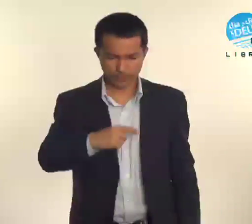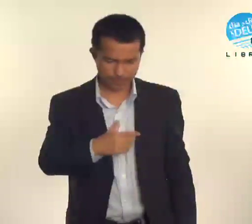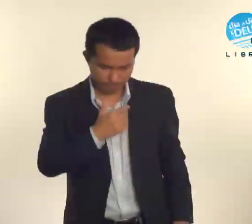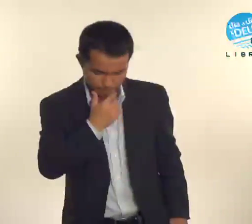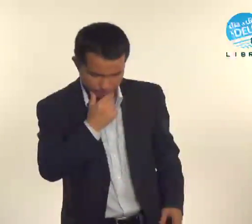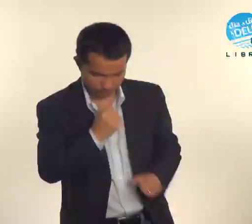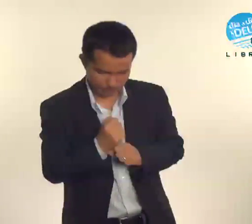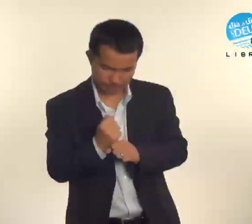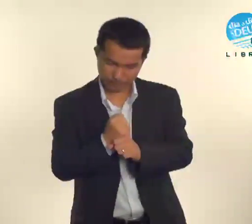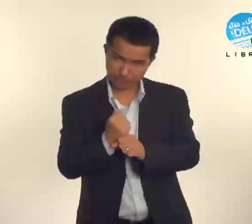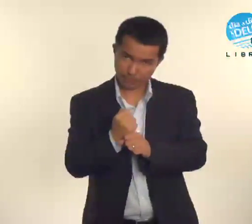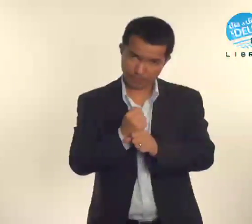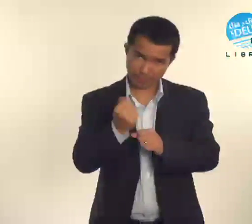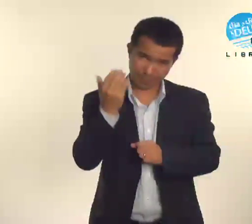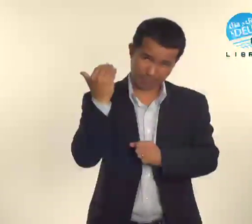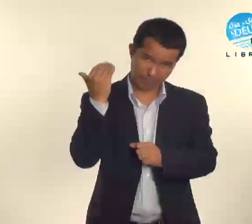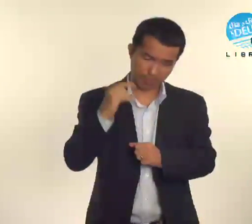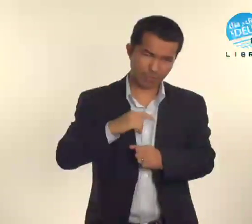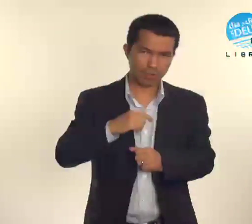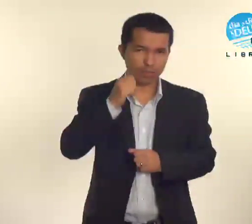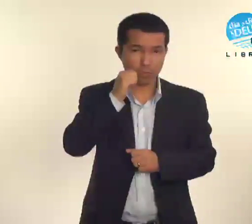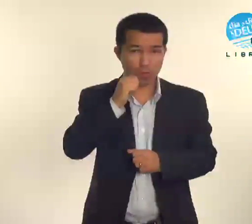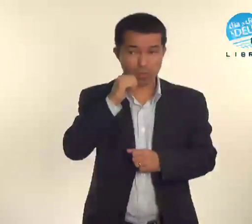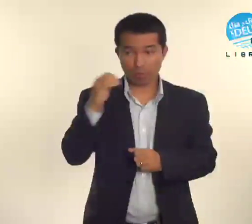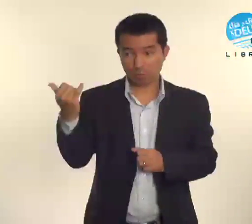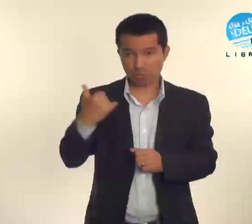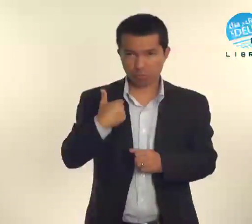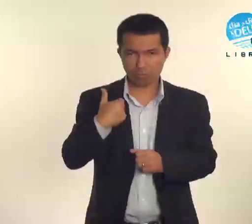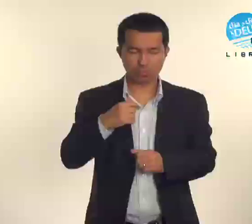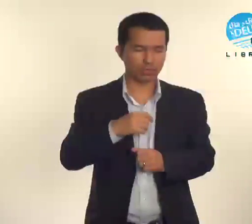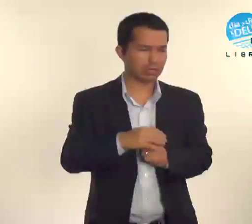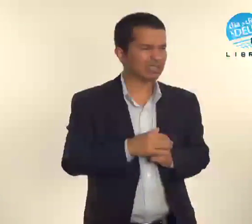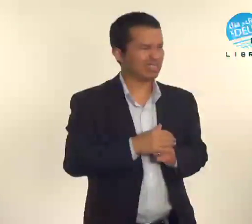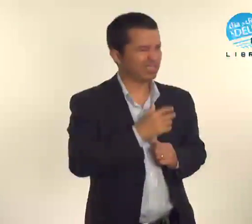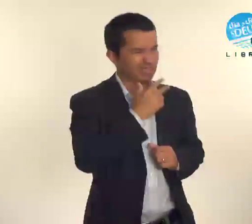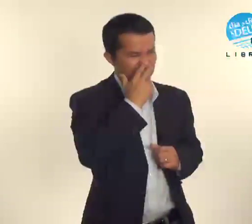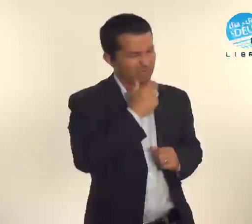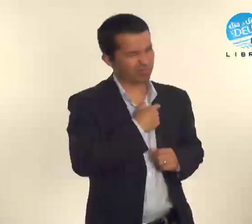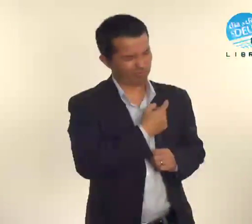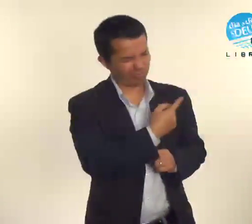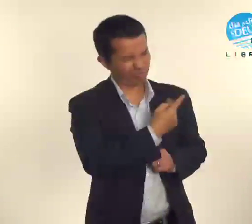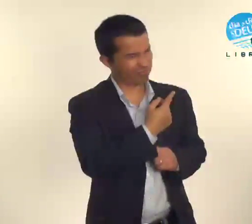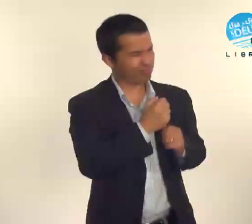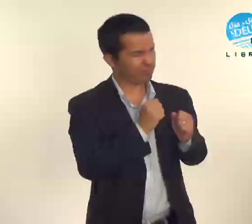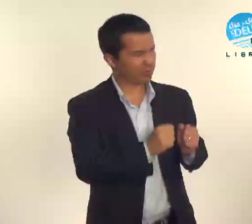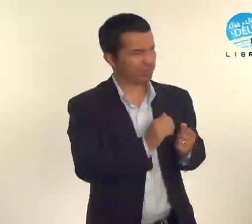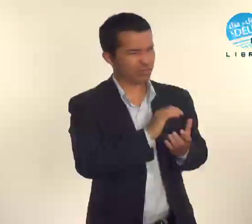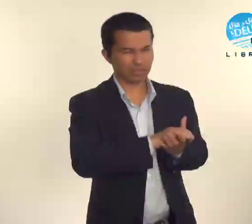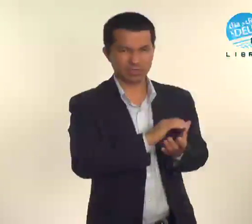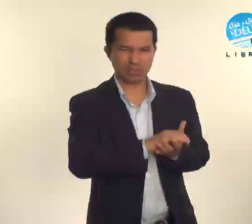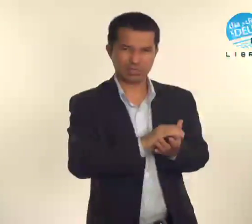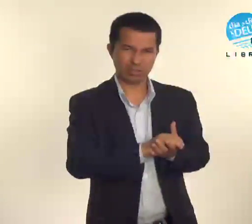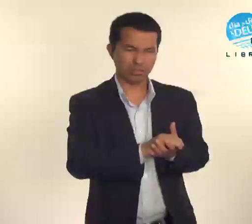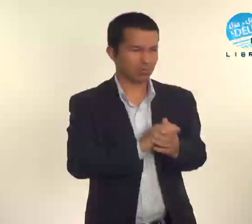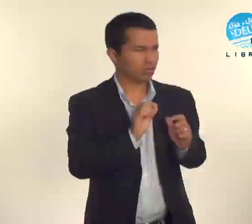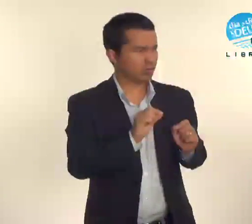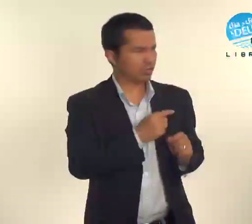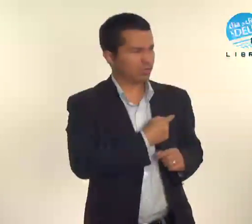tomaram uma decisão, que teriam um casamento aberto. Eles tinham uma ideia de que